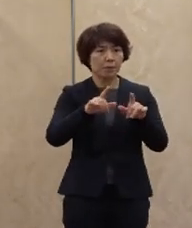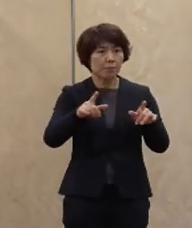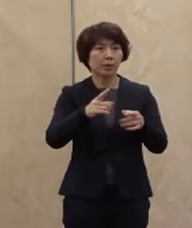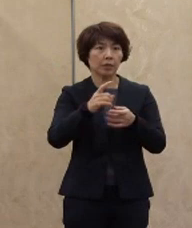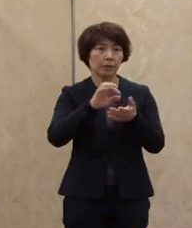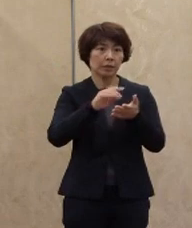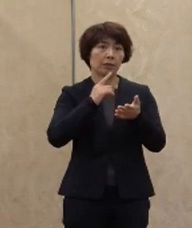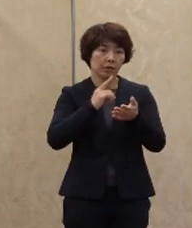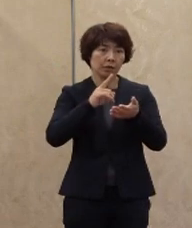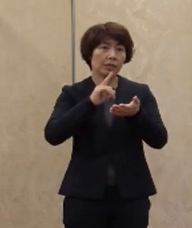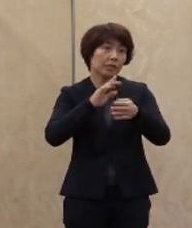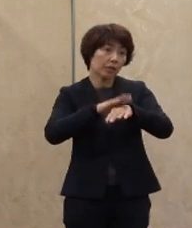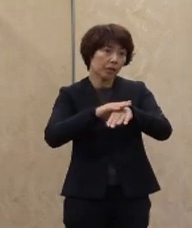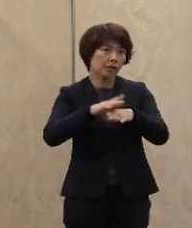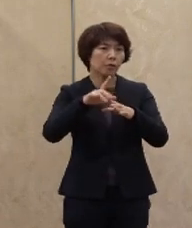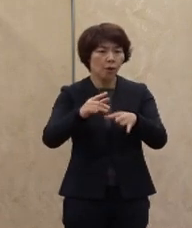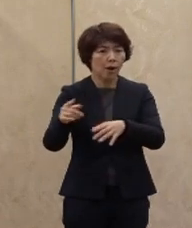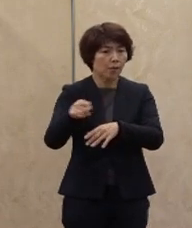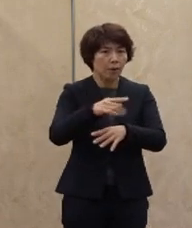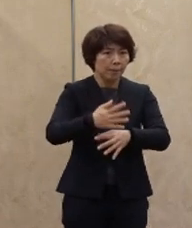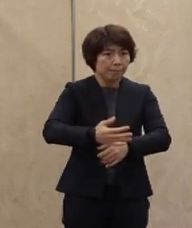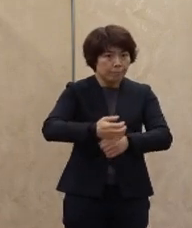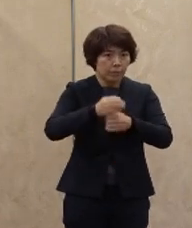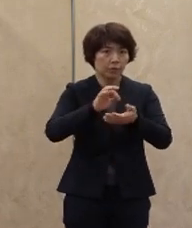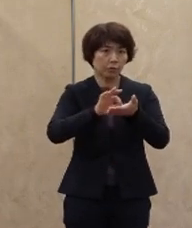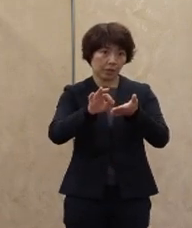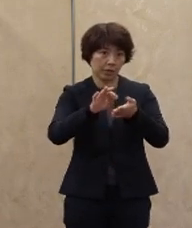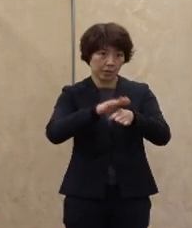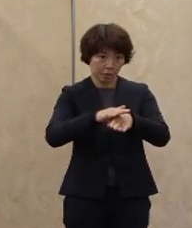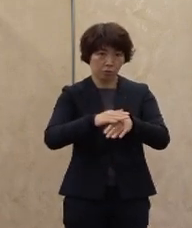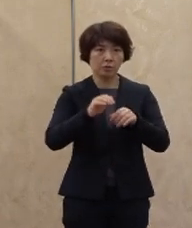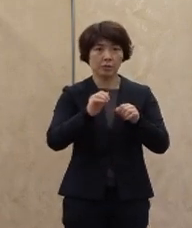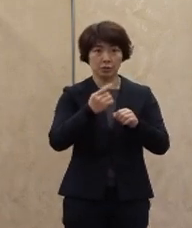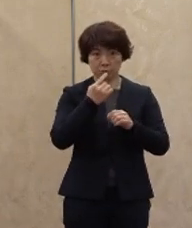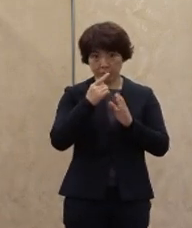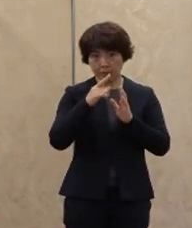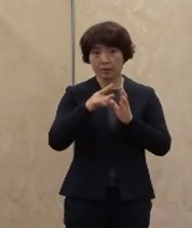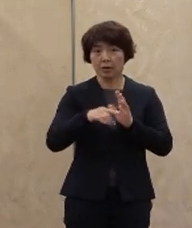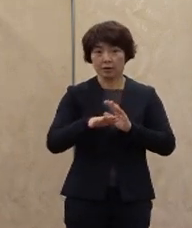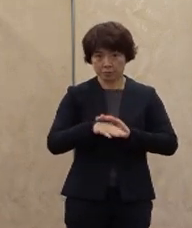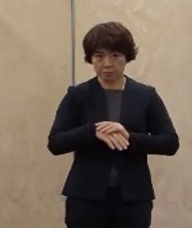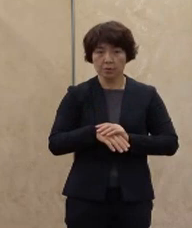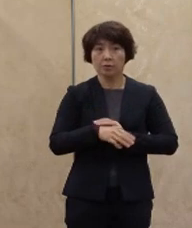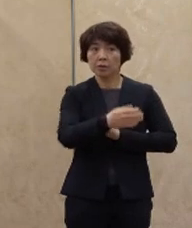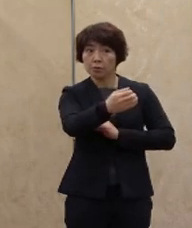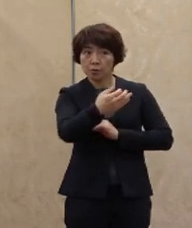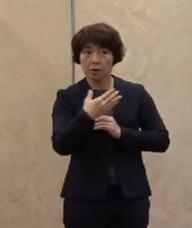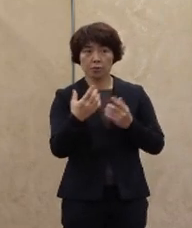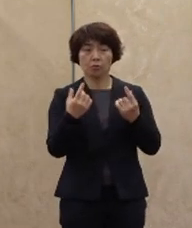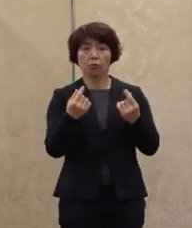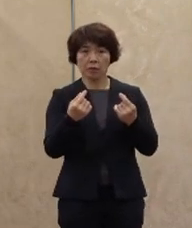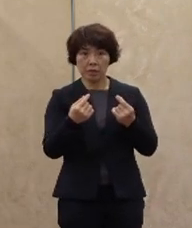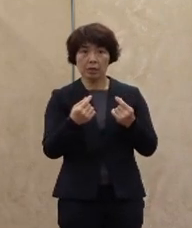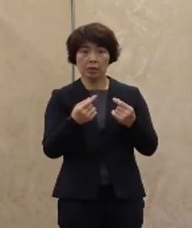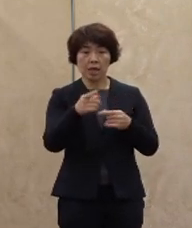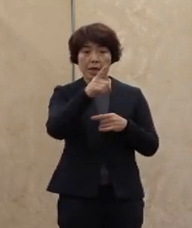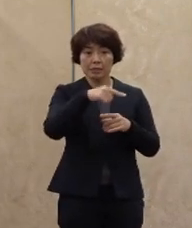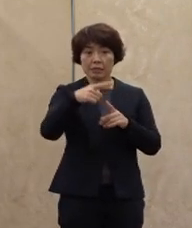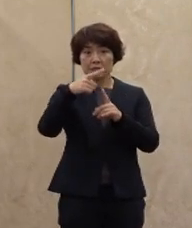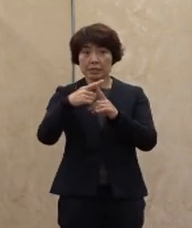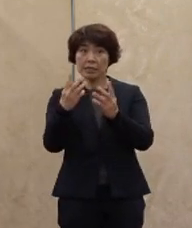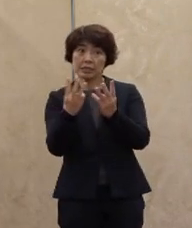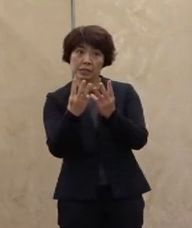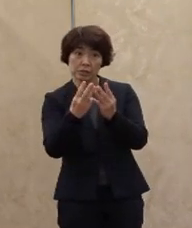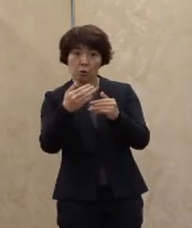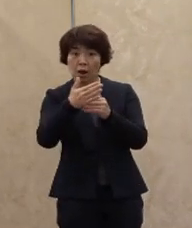まとめて使っているときはあります。で問題意識として、思うのが あのおっしゃる通り CT 値の範囲が、ま